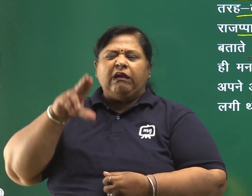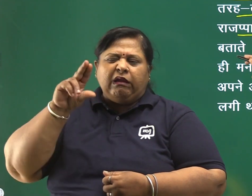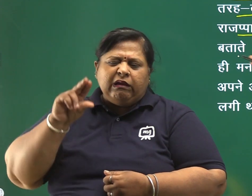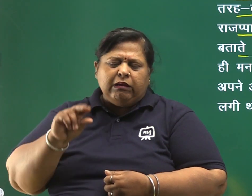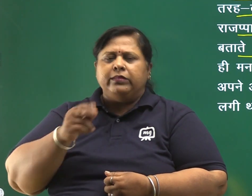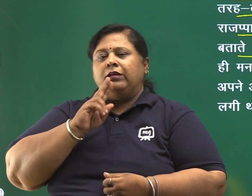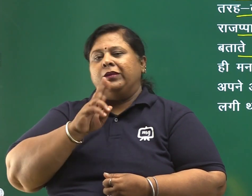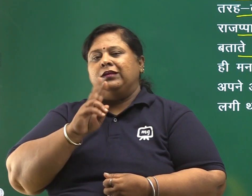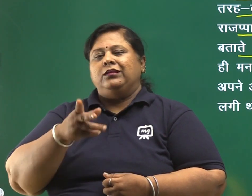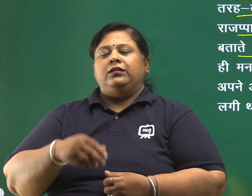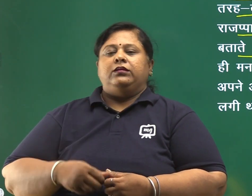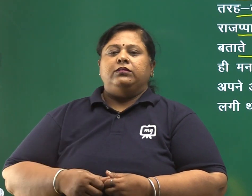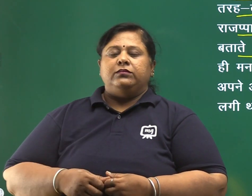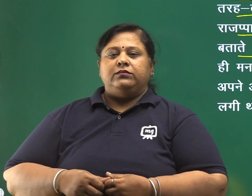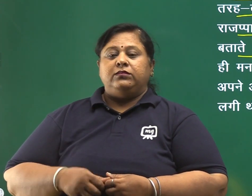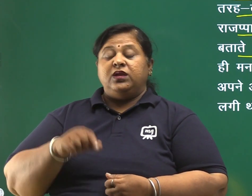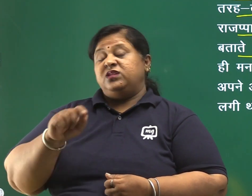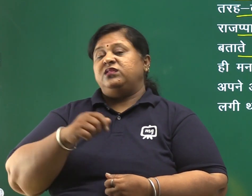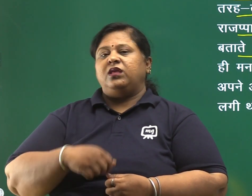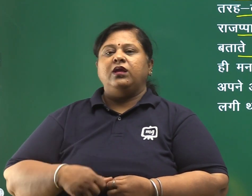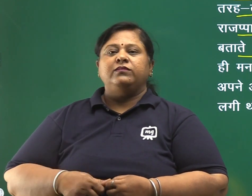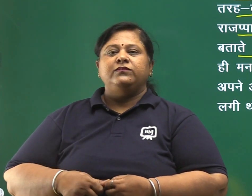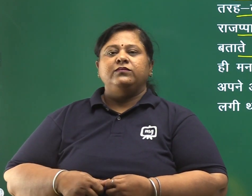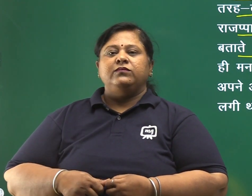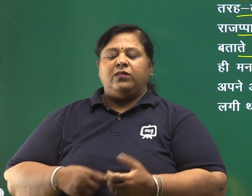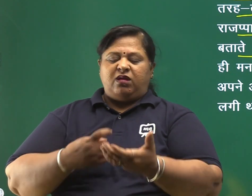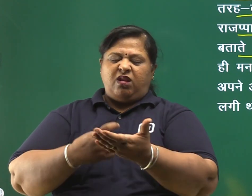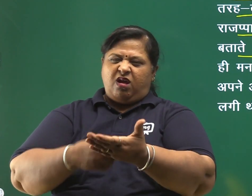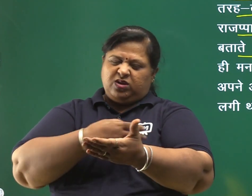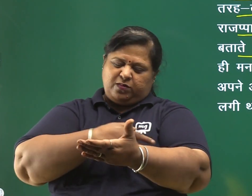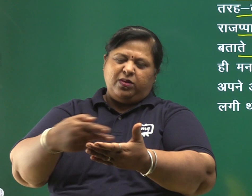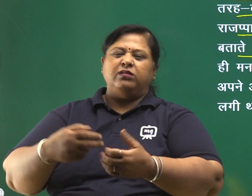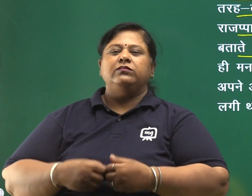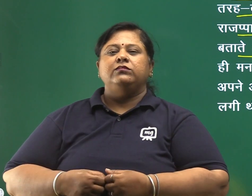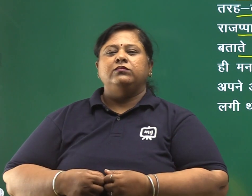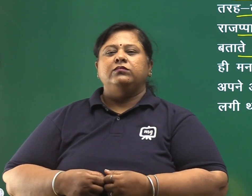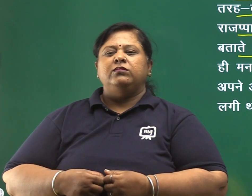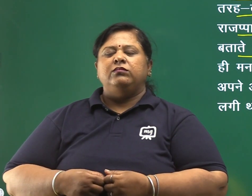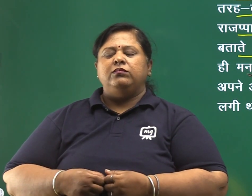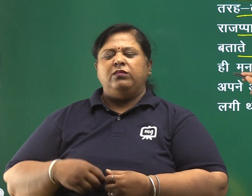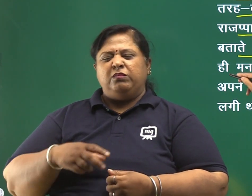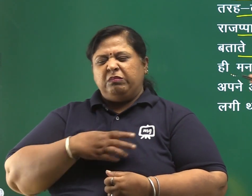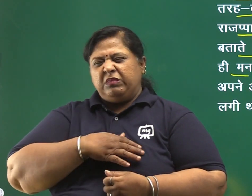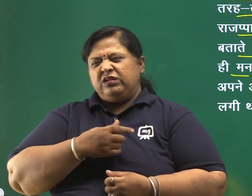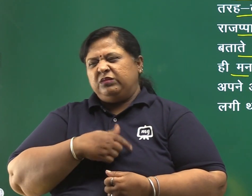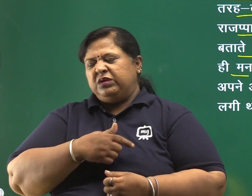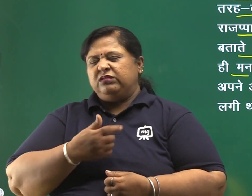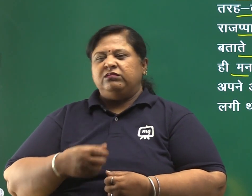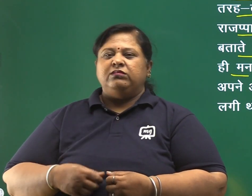कमतर बताते थे, जिससे राजप्पा मन ही मन